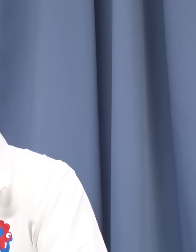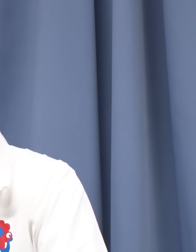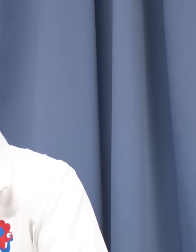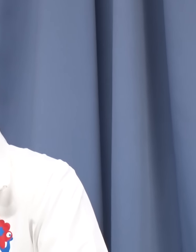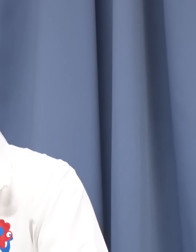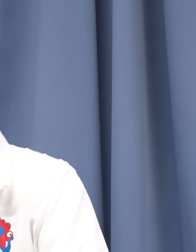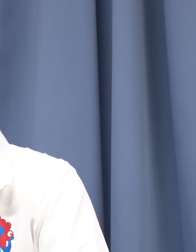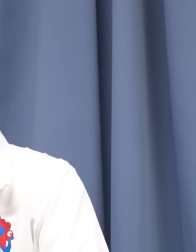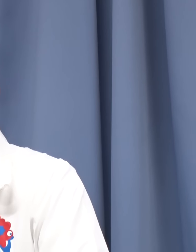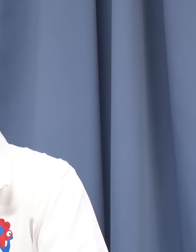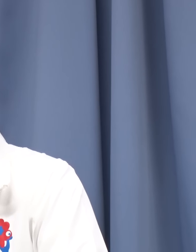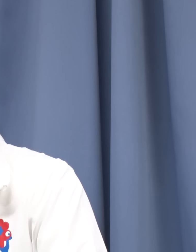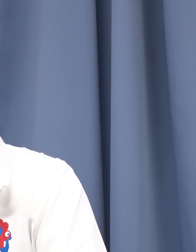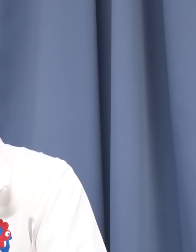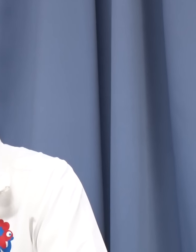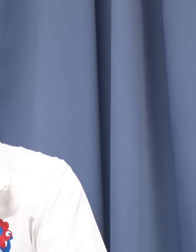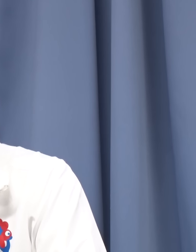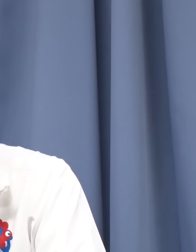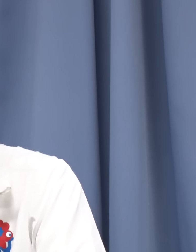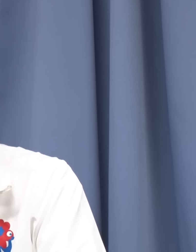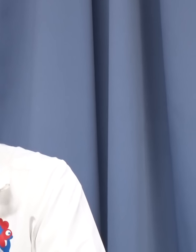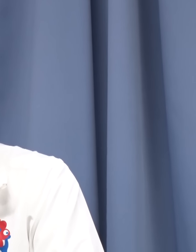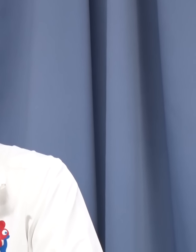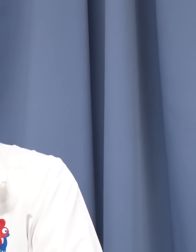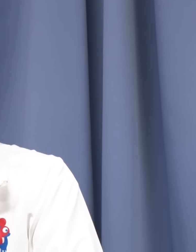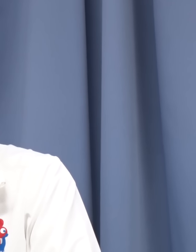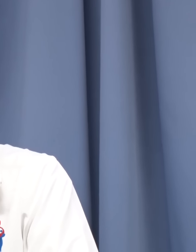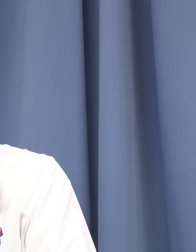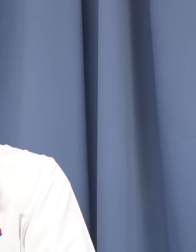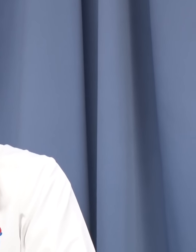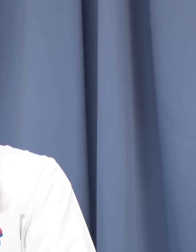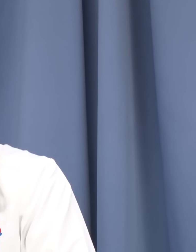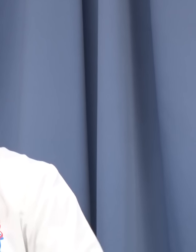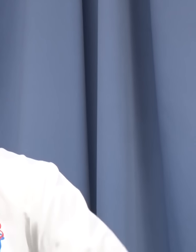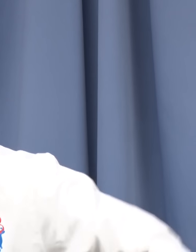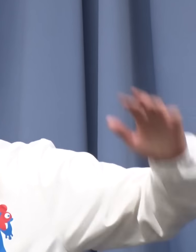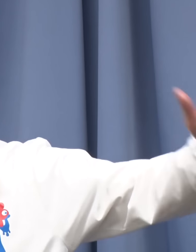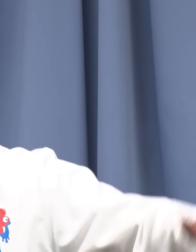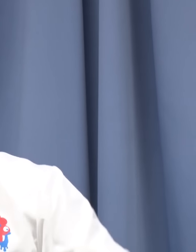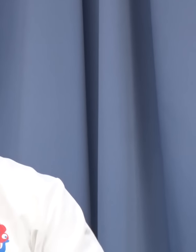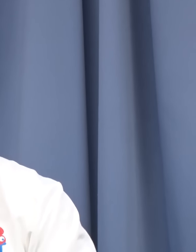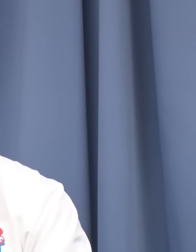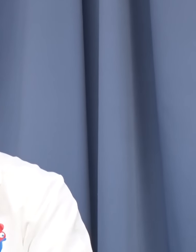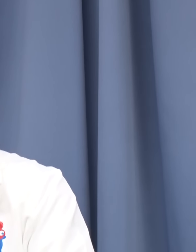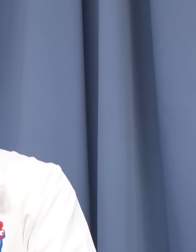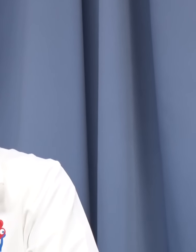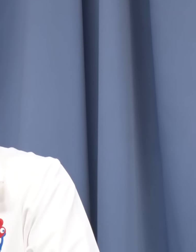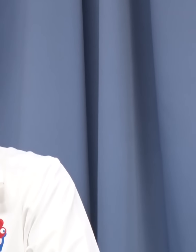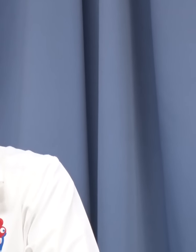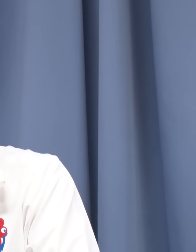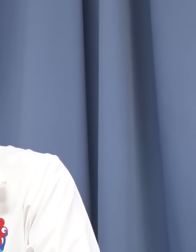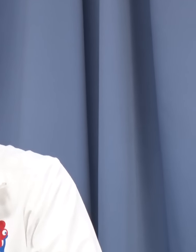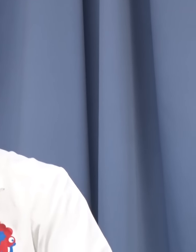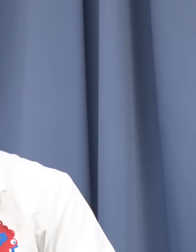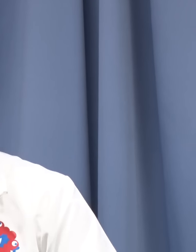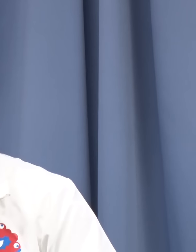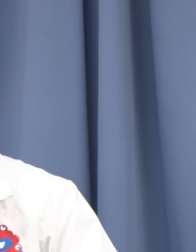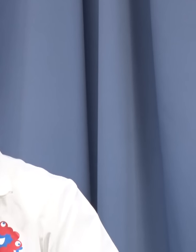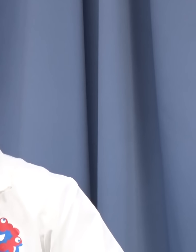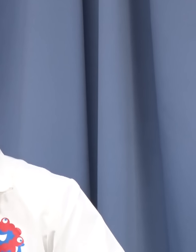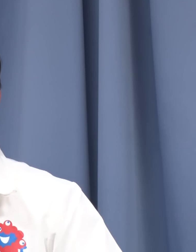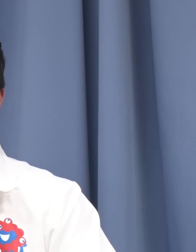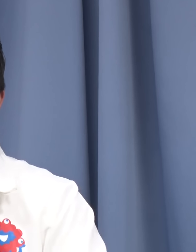けではないというふうに思いますけれども、これはもうこういうそっちの社会を僕は目指すべきだというふうに思います。ただこれがマニフェストになるかどうかまでは全然決まってないです。まだ今の段